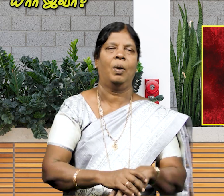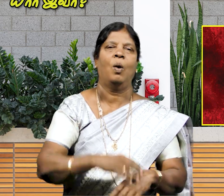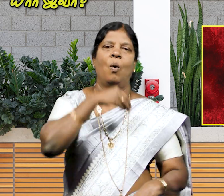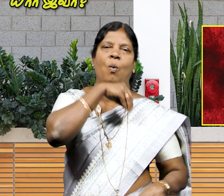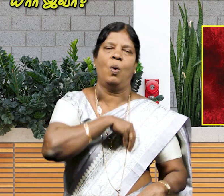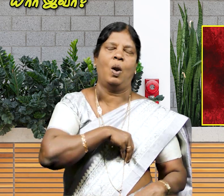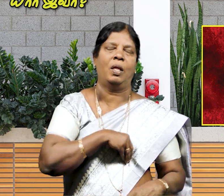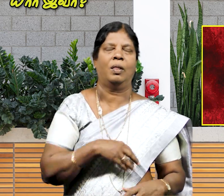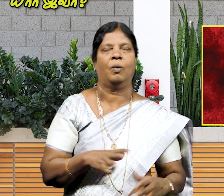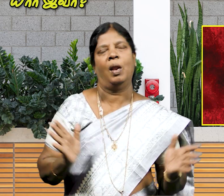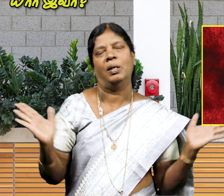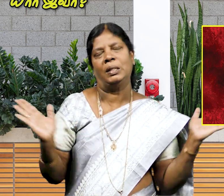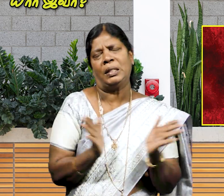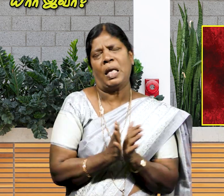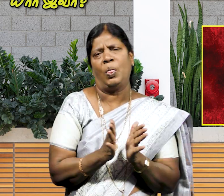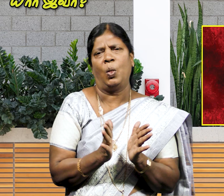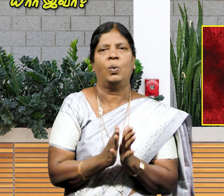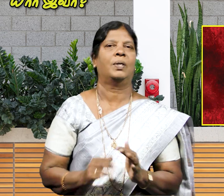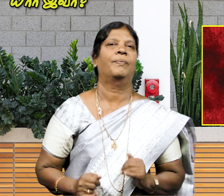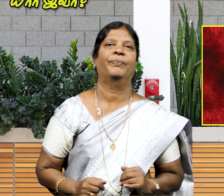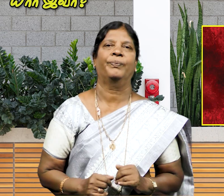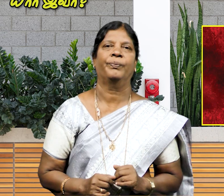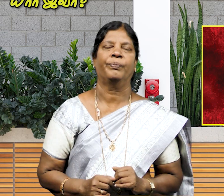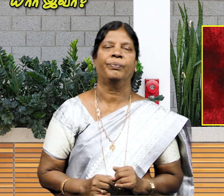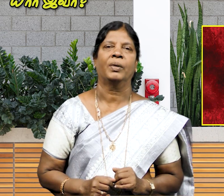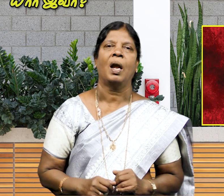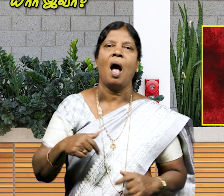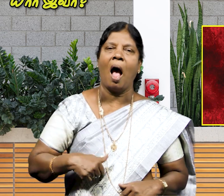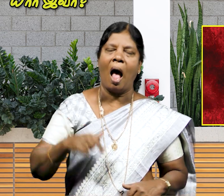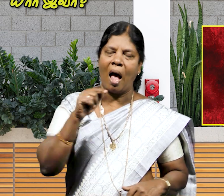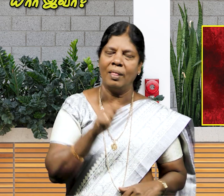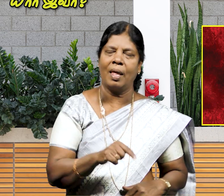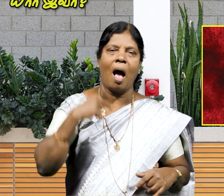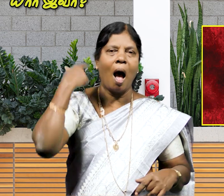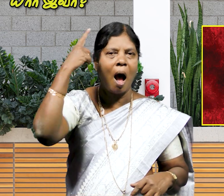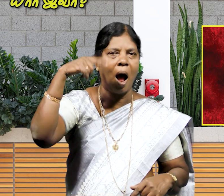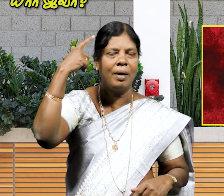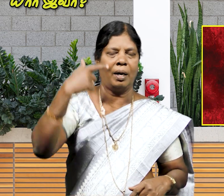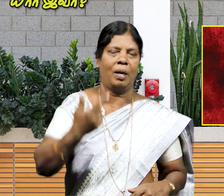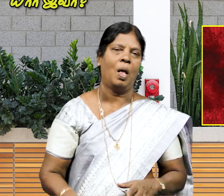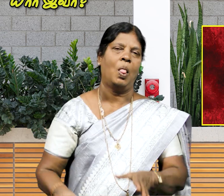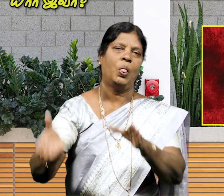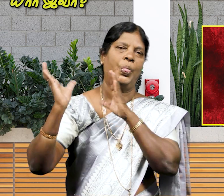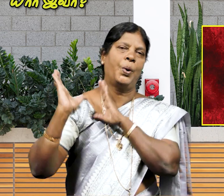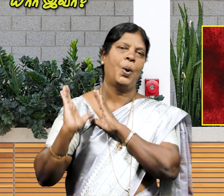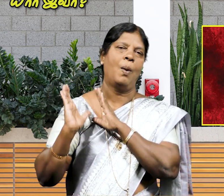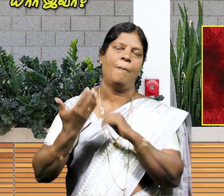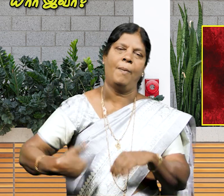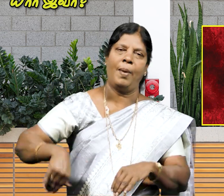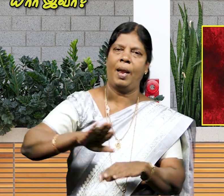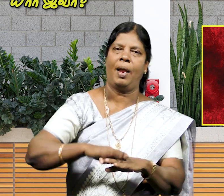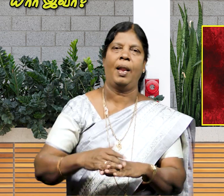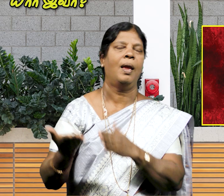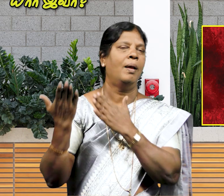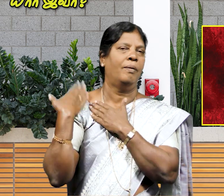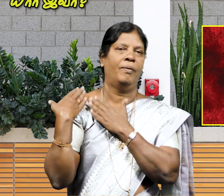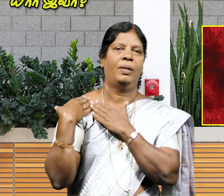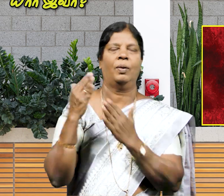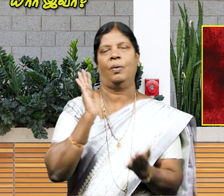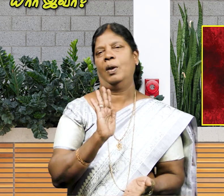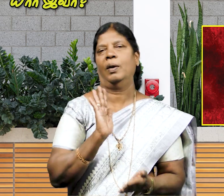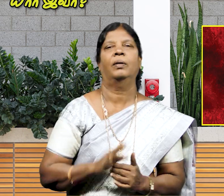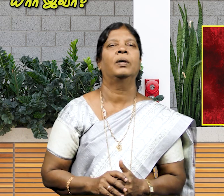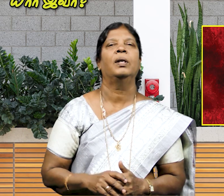உடனே உள்ளத்தில் பெரும் மகிழ்ச்சி பொங்குகிறது. அந்த ஆட்டை தனது தோள்களின் மேலே